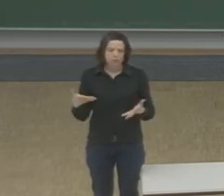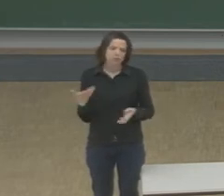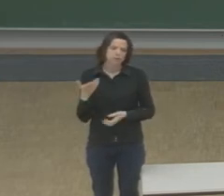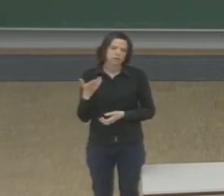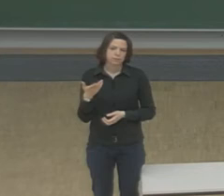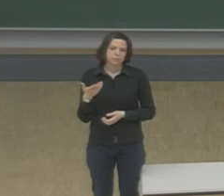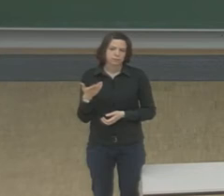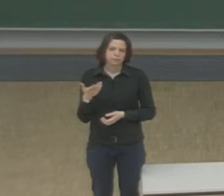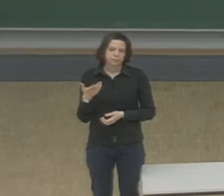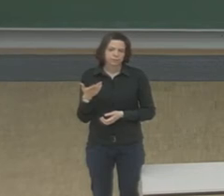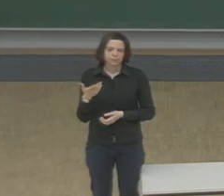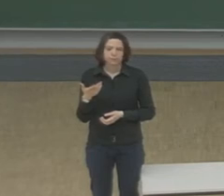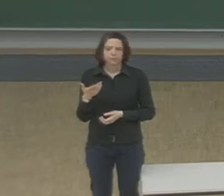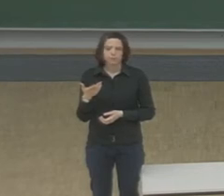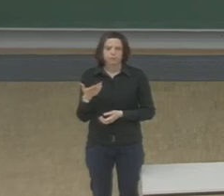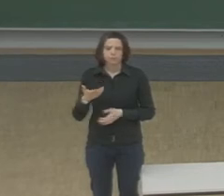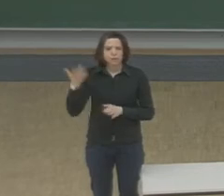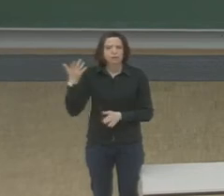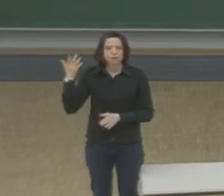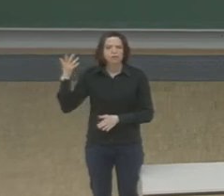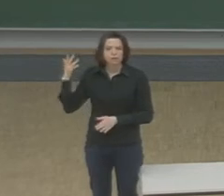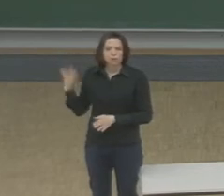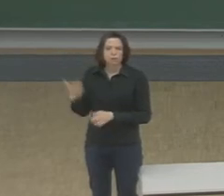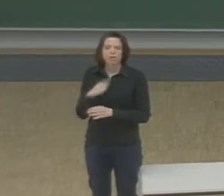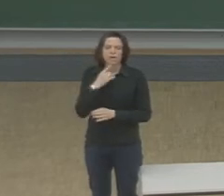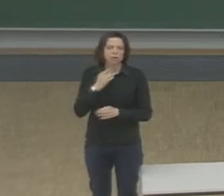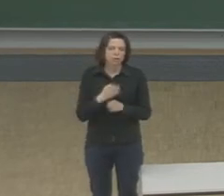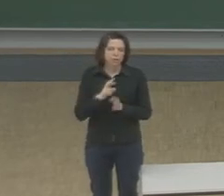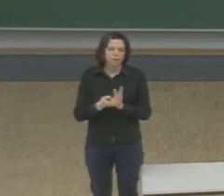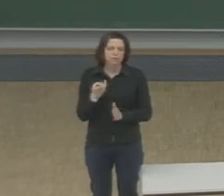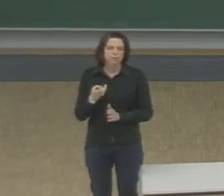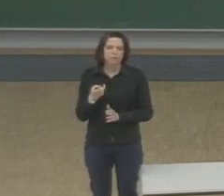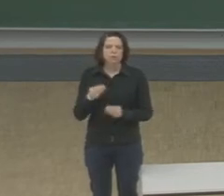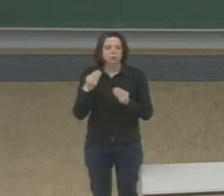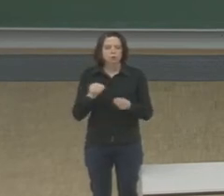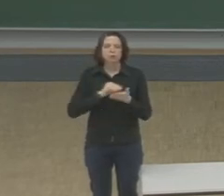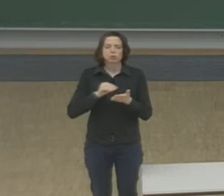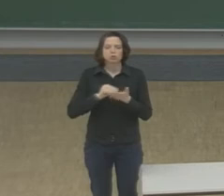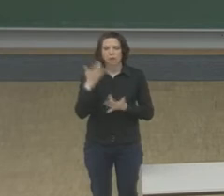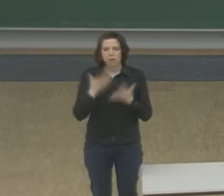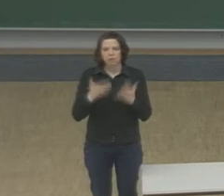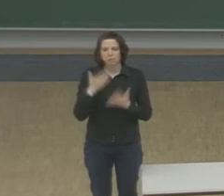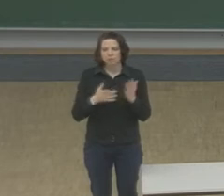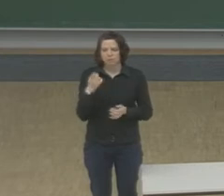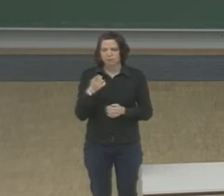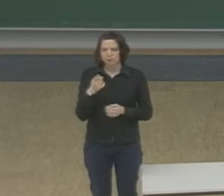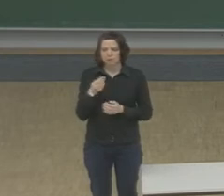auch wieder aufflammende Klage eines zu weiten Zurückfallens der schulischen Mathematikausbildung